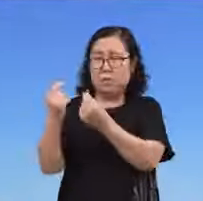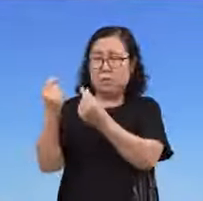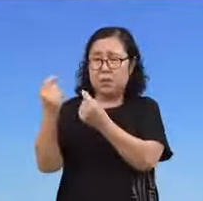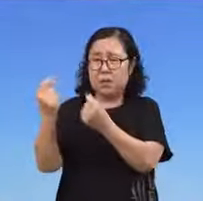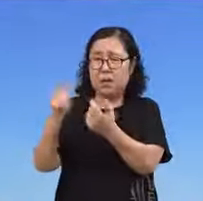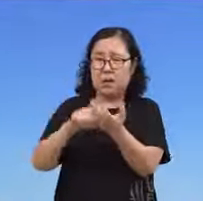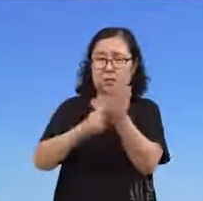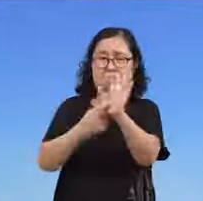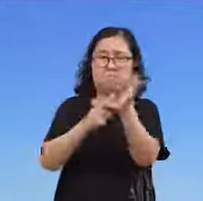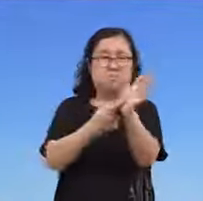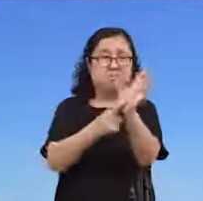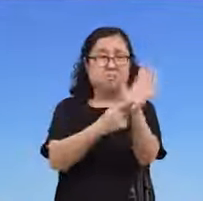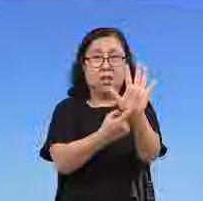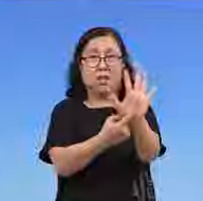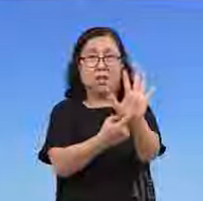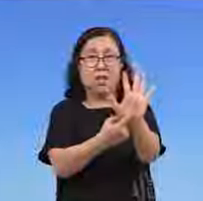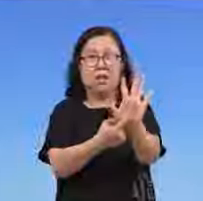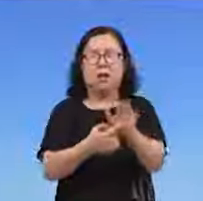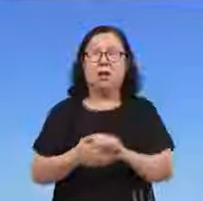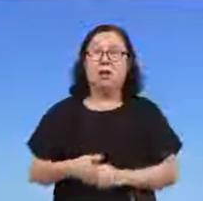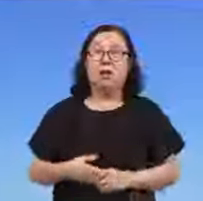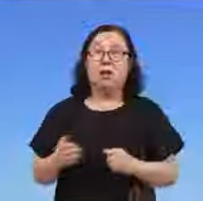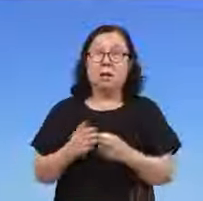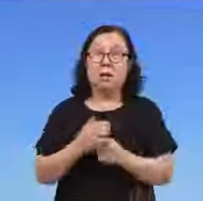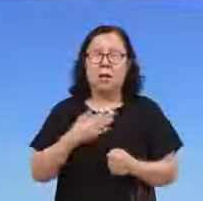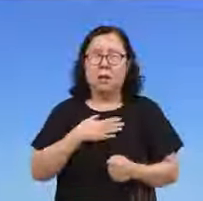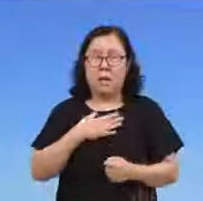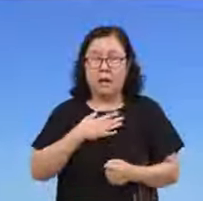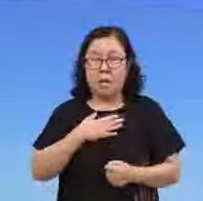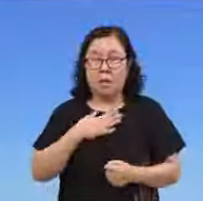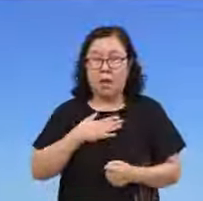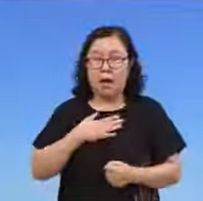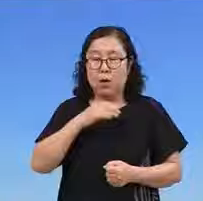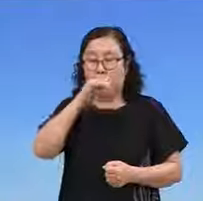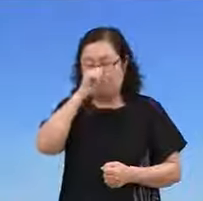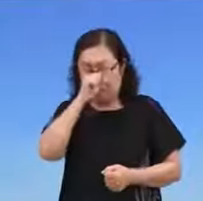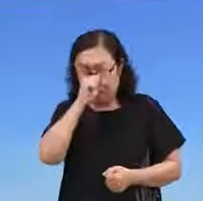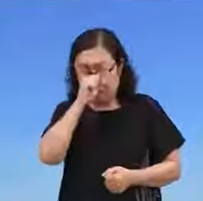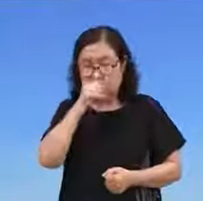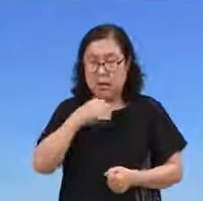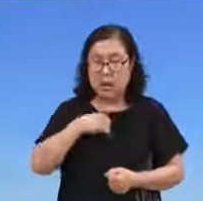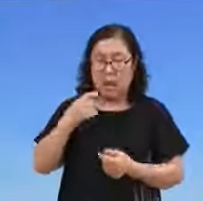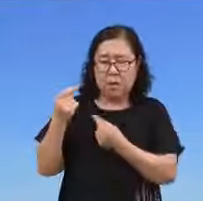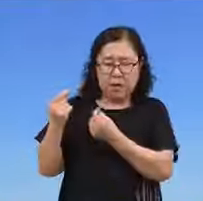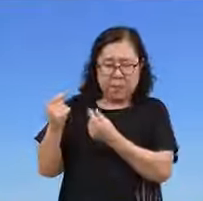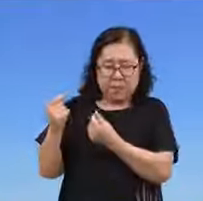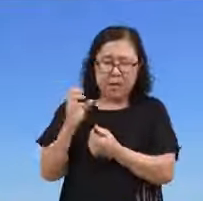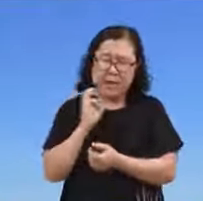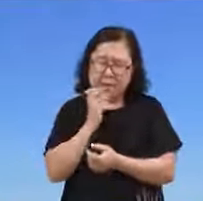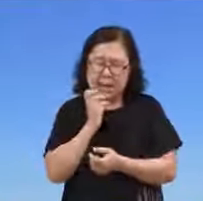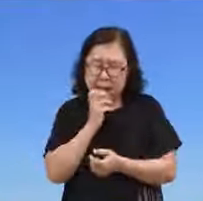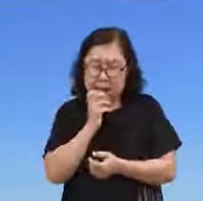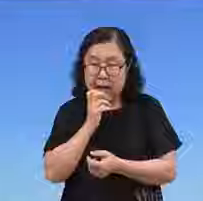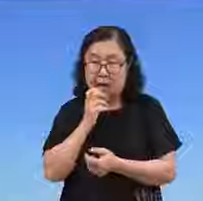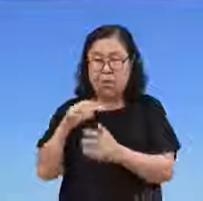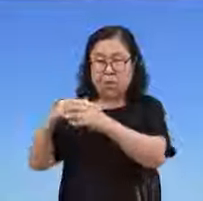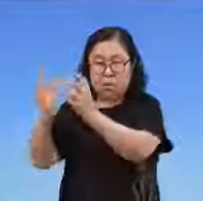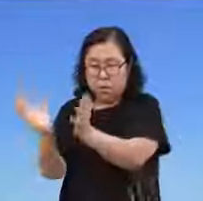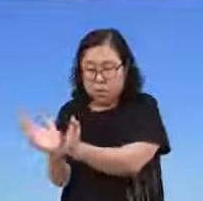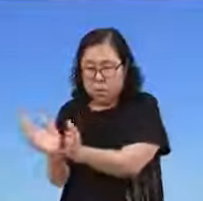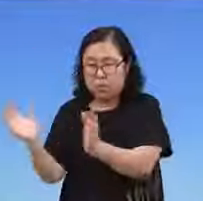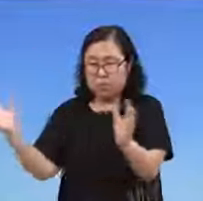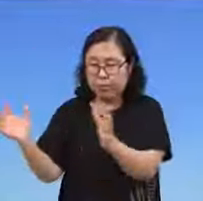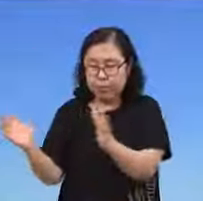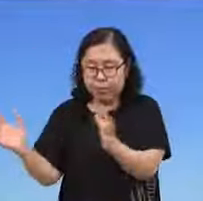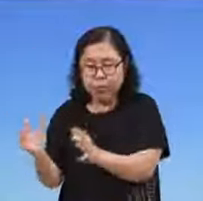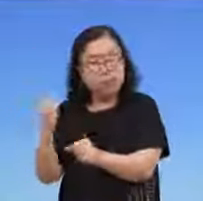편하지 않습니다. 점점 나랑 같은 색깔, 점점 내가 좋아하는 거, 나를 좋아하는 사람, 이런 사람들만 모이게